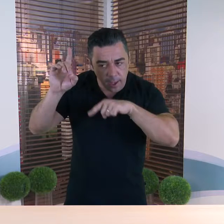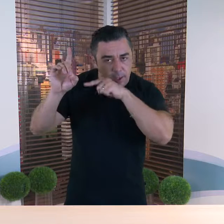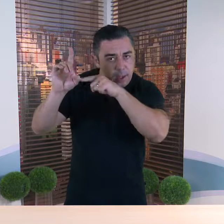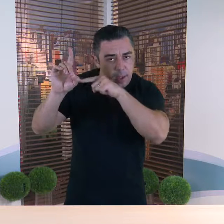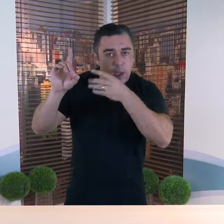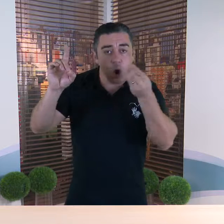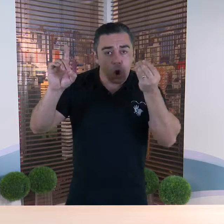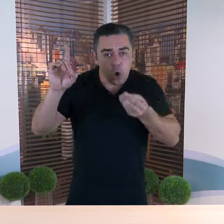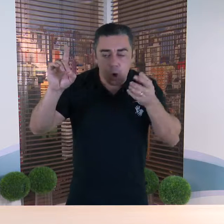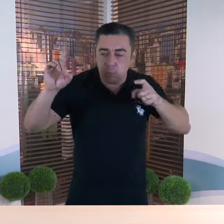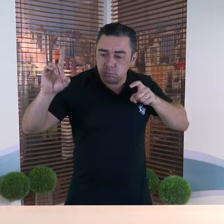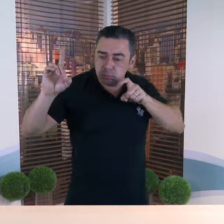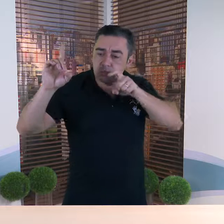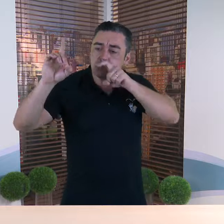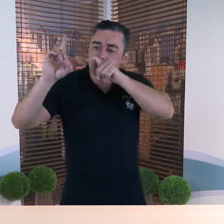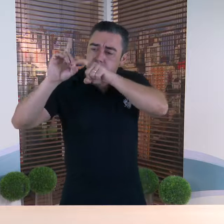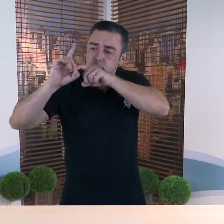com ele e como viver